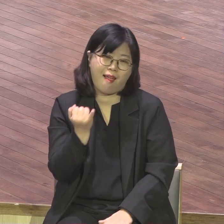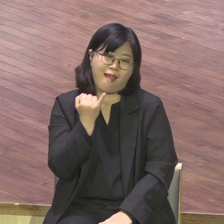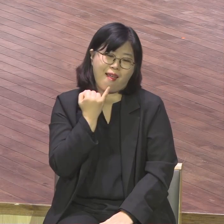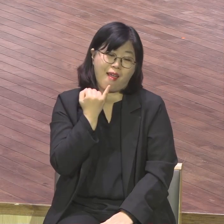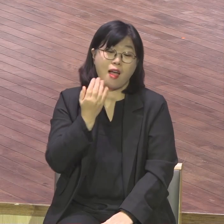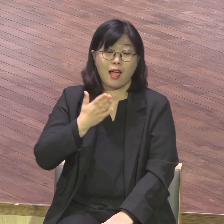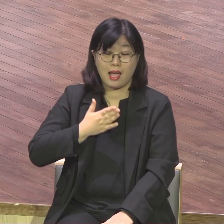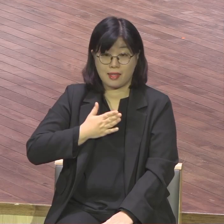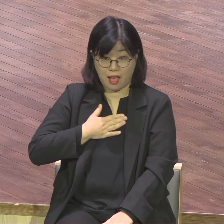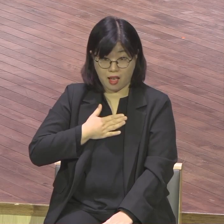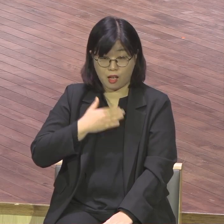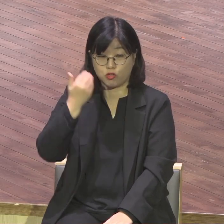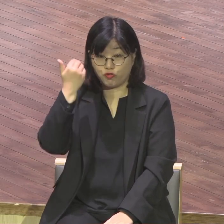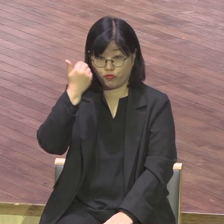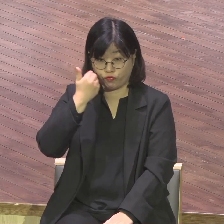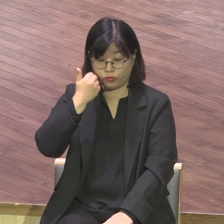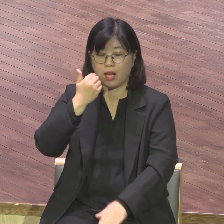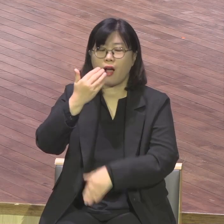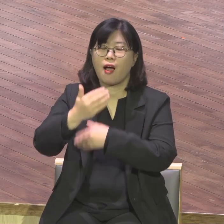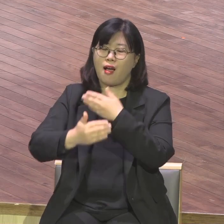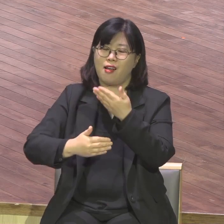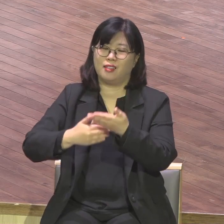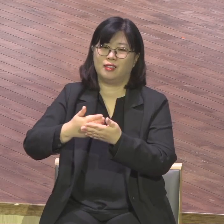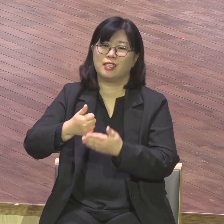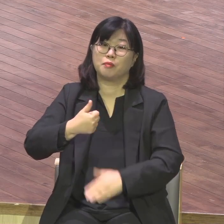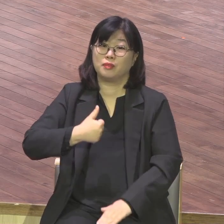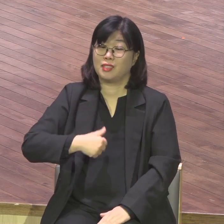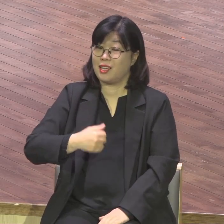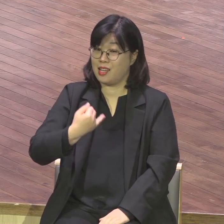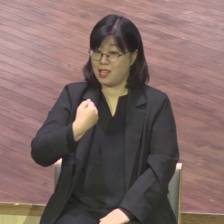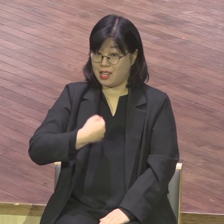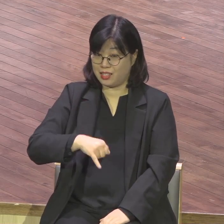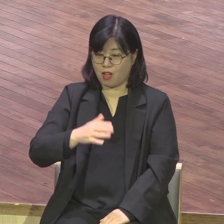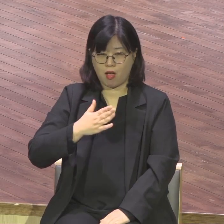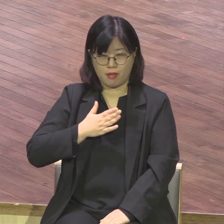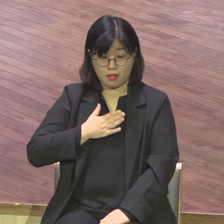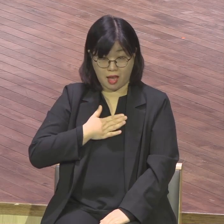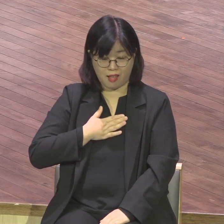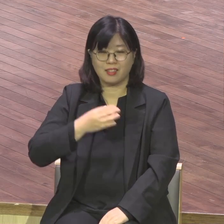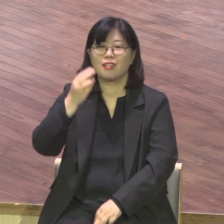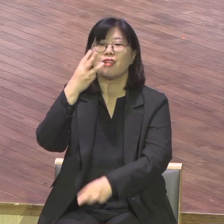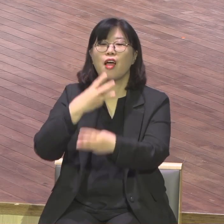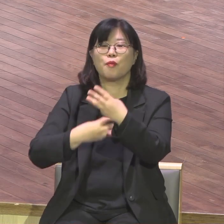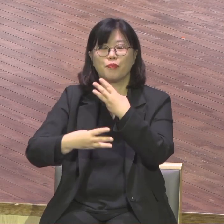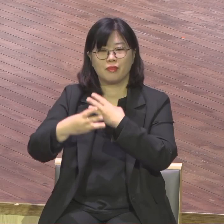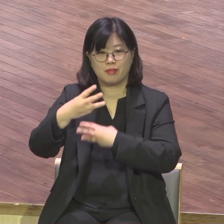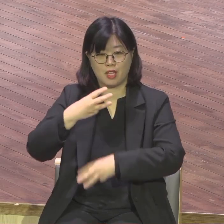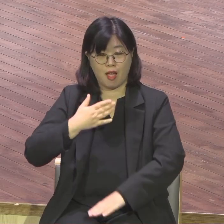난 맨날 드나